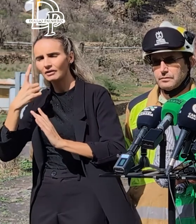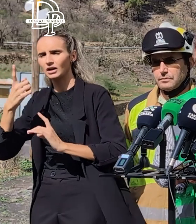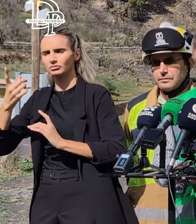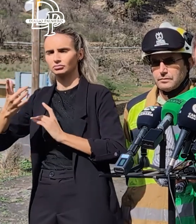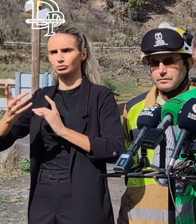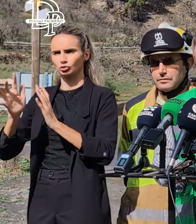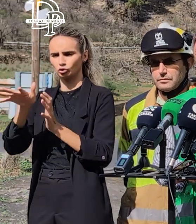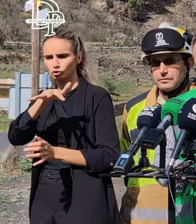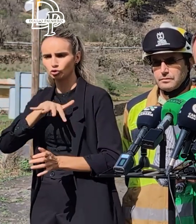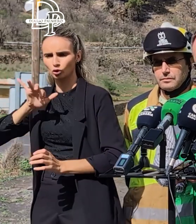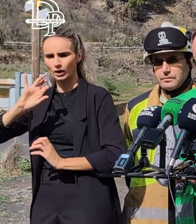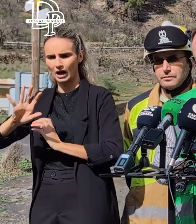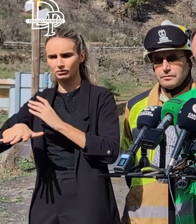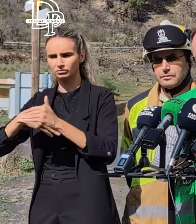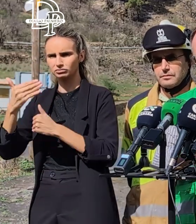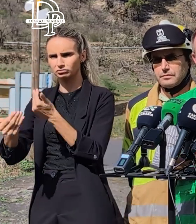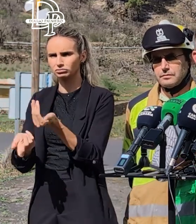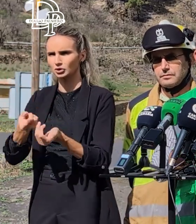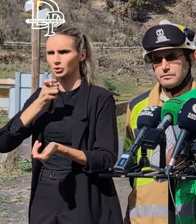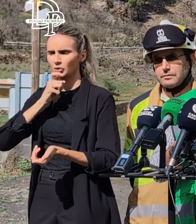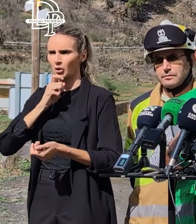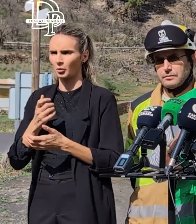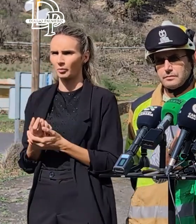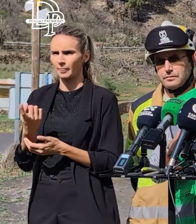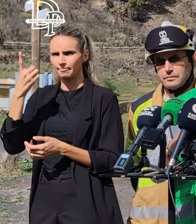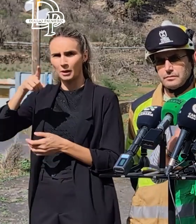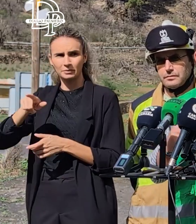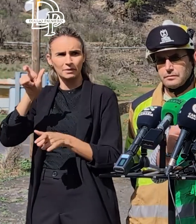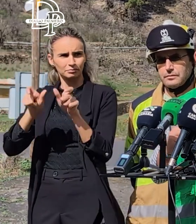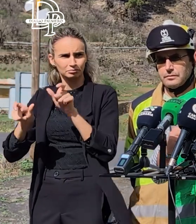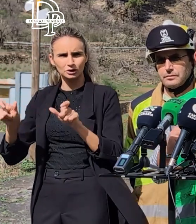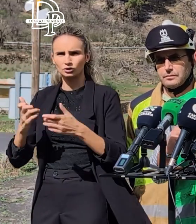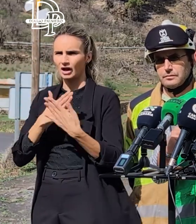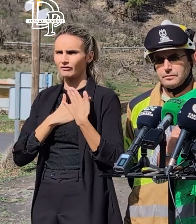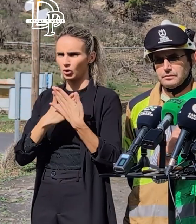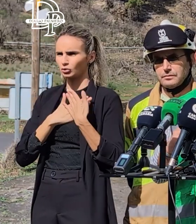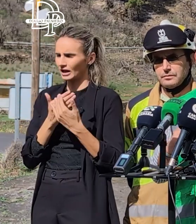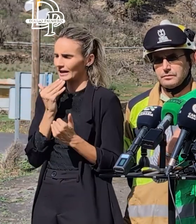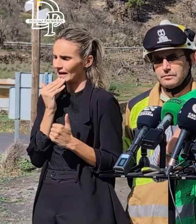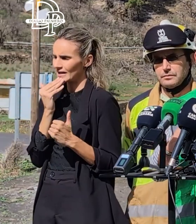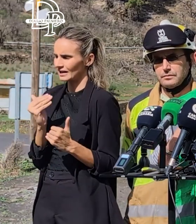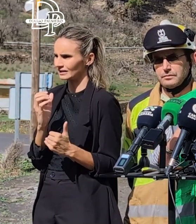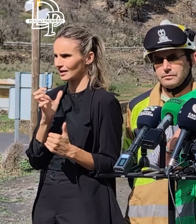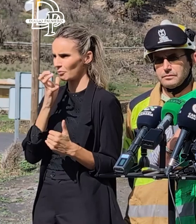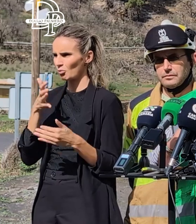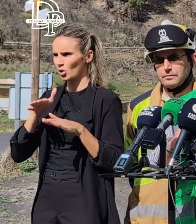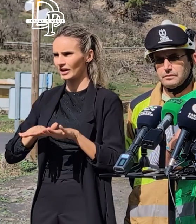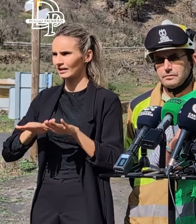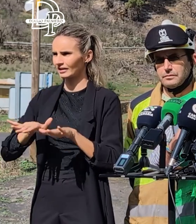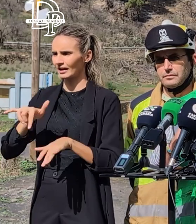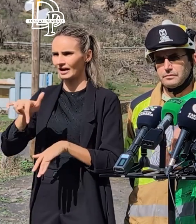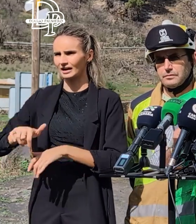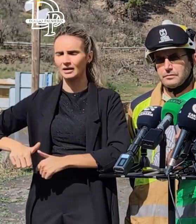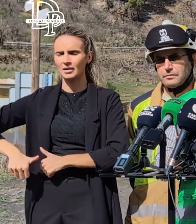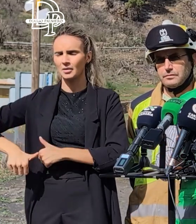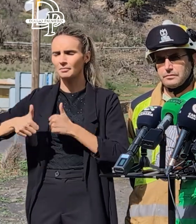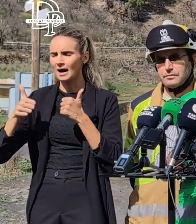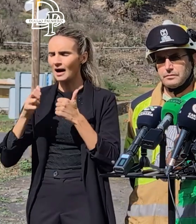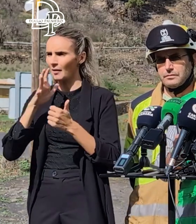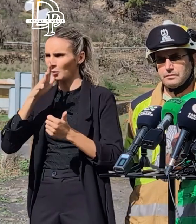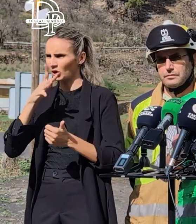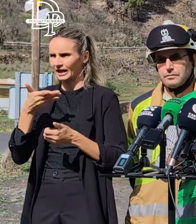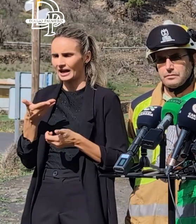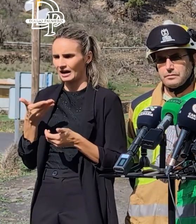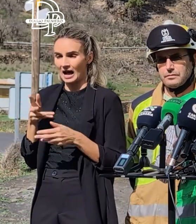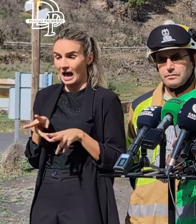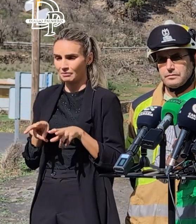zona. Agradecer también a muchos voluntarios que estuvieron por aquí, sobre todo porque ayudaron en un primer